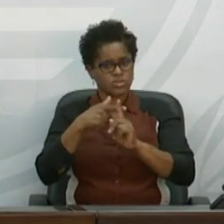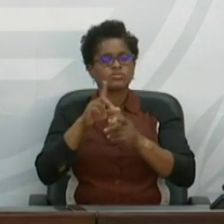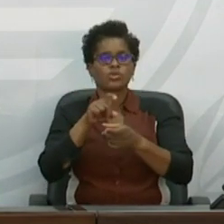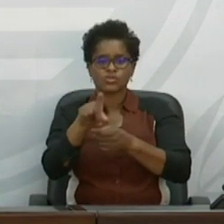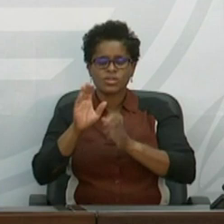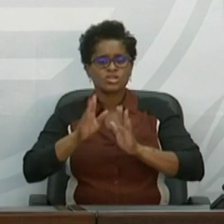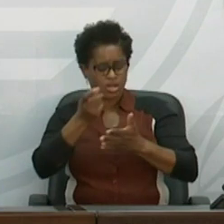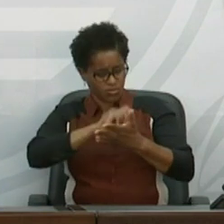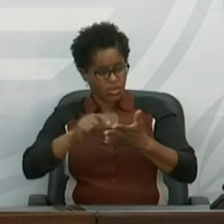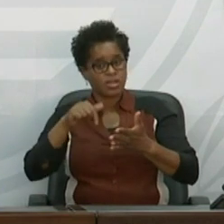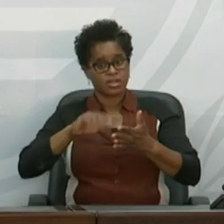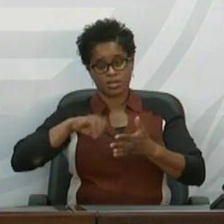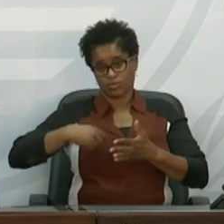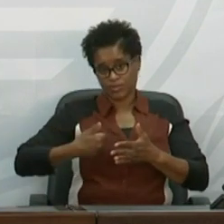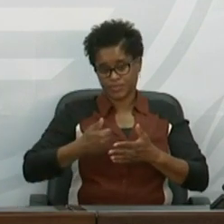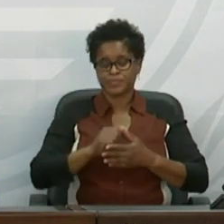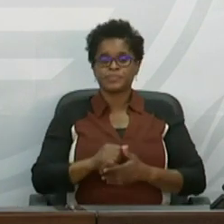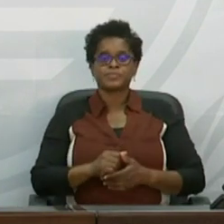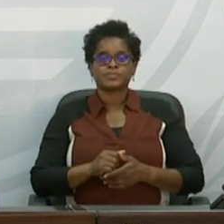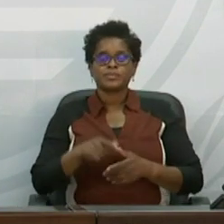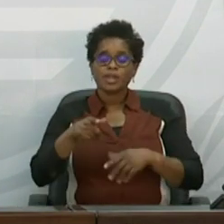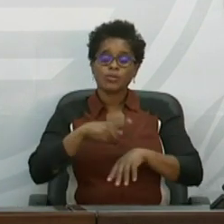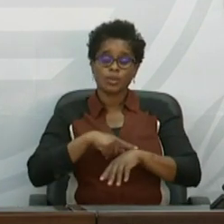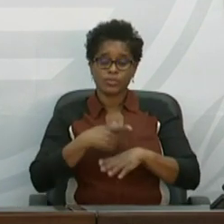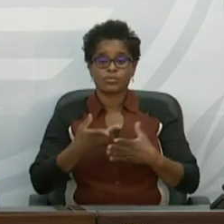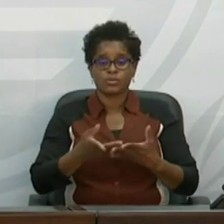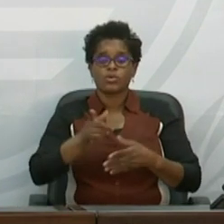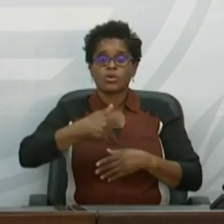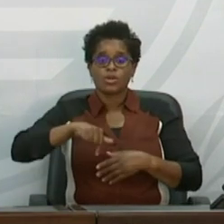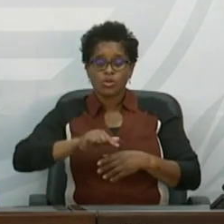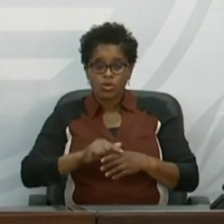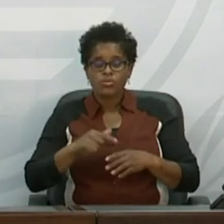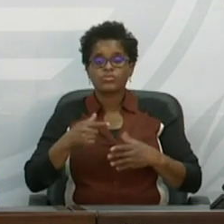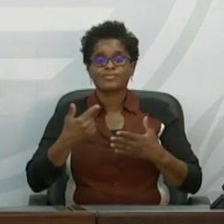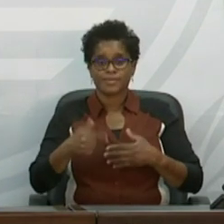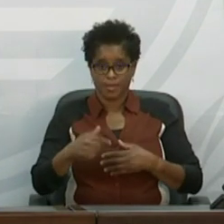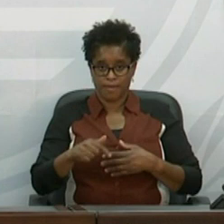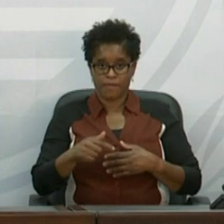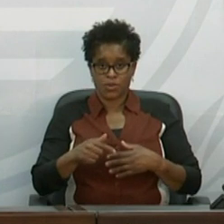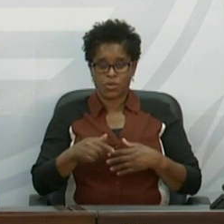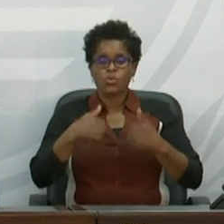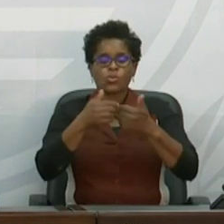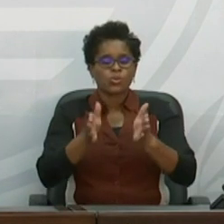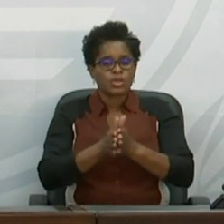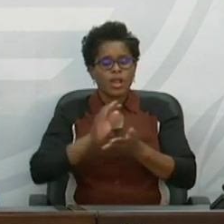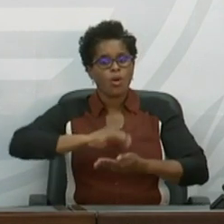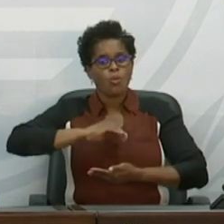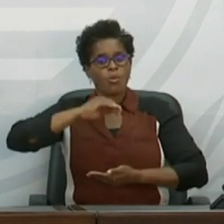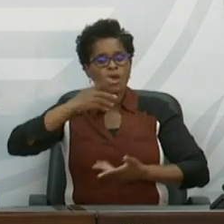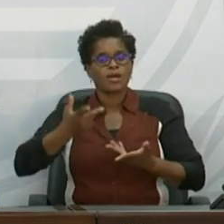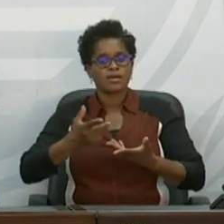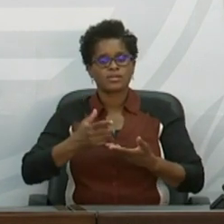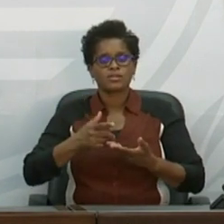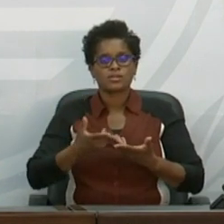já notificados no país. Neste momento, nós temos um total acumulado